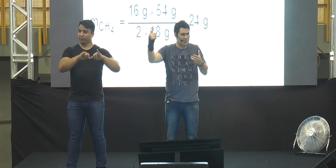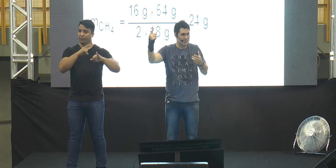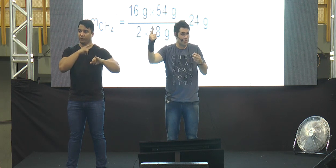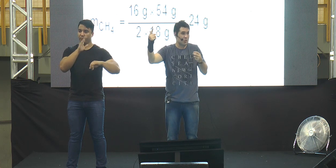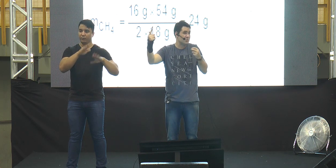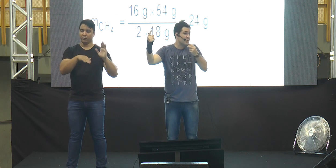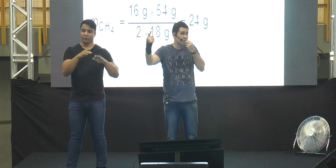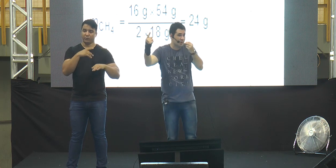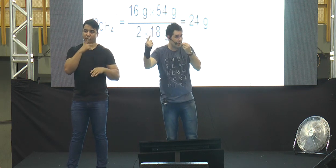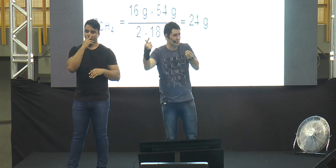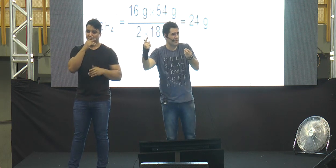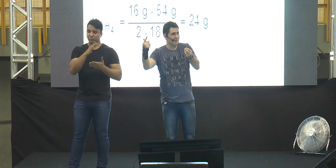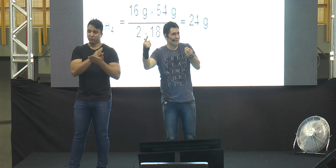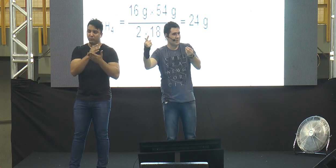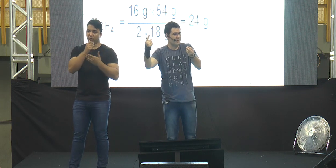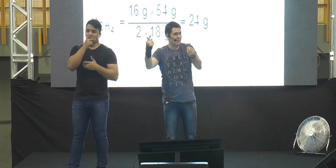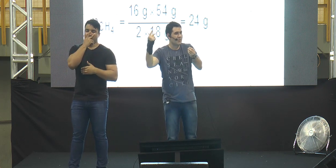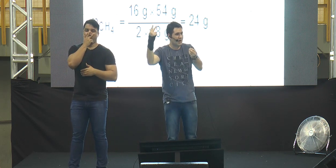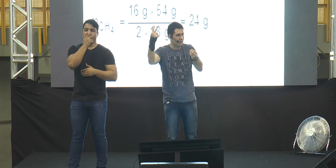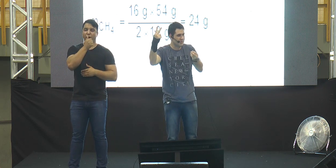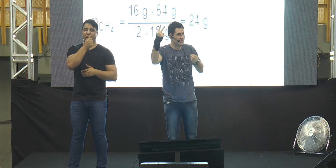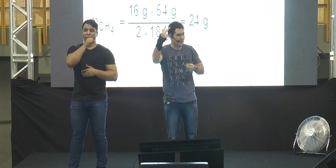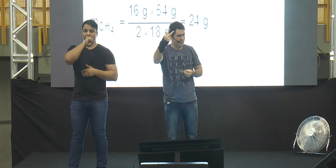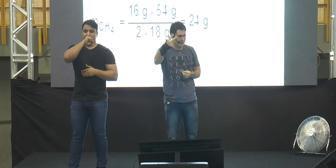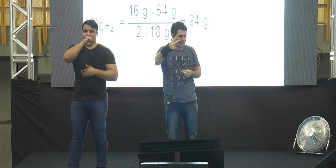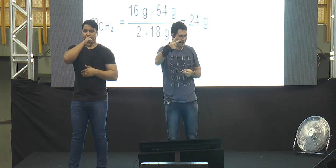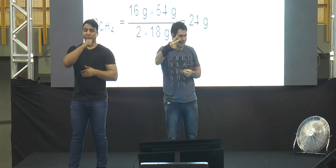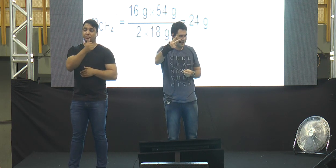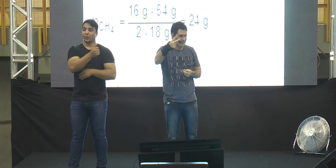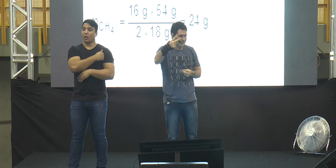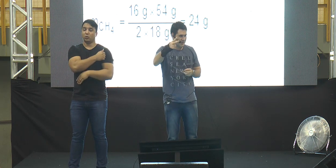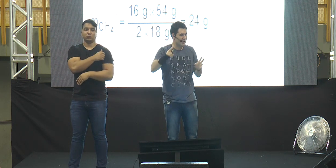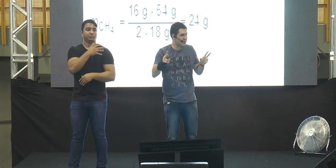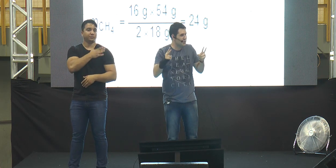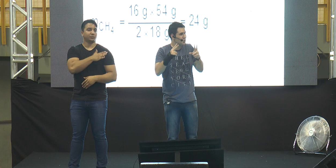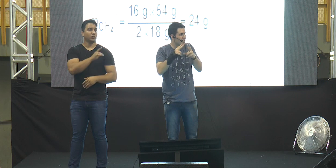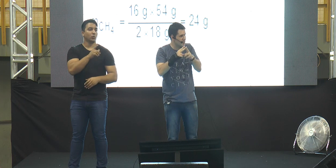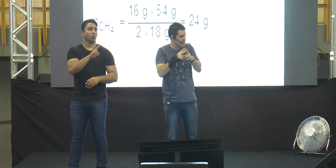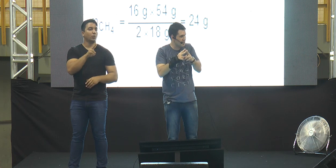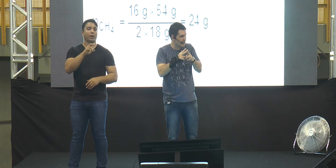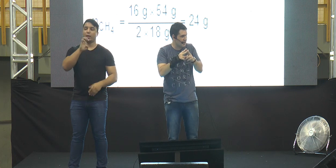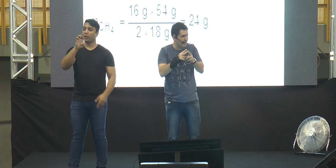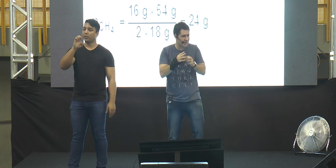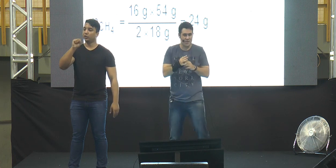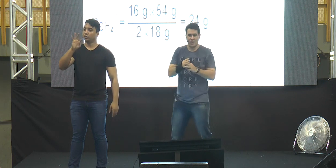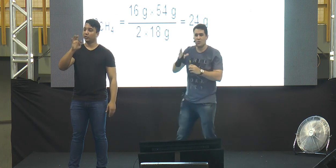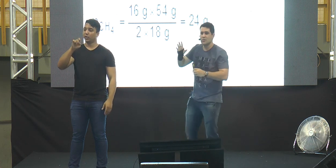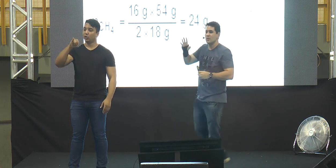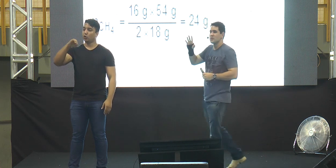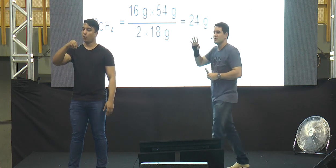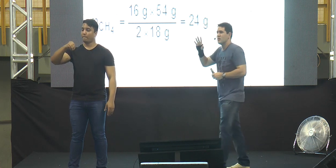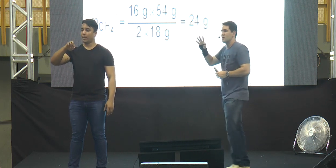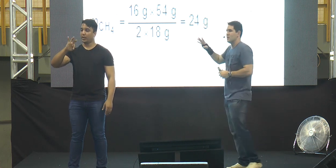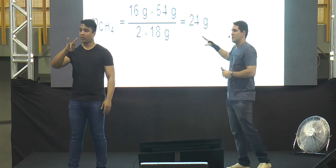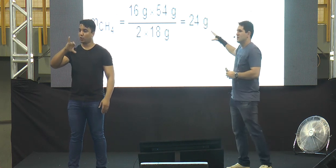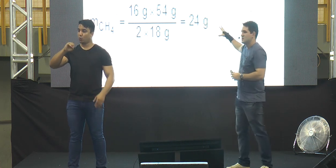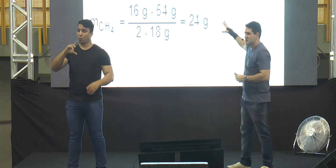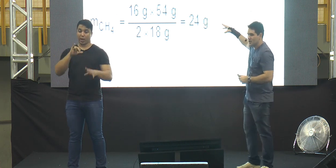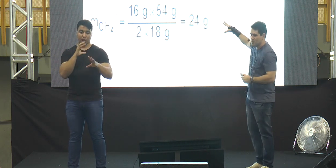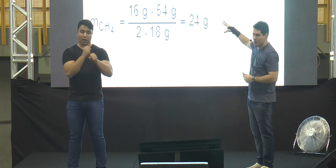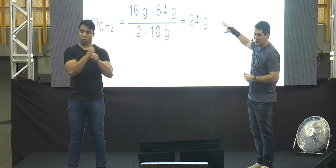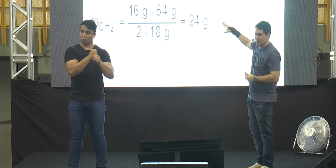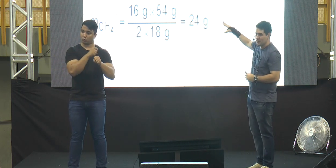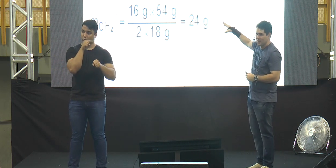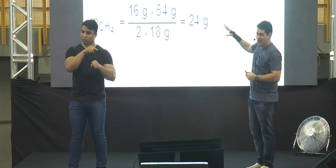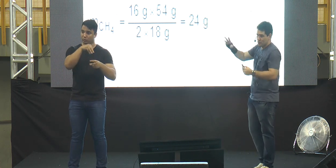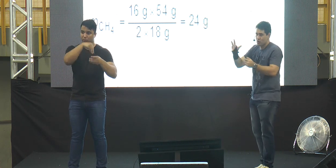vezes os alunos não gostam nem de escutar o nome, o cálculo estequiométrico. Então a gente juntou essas 2 matérias e conseguiu resolver, ó, sem